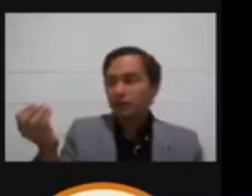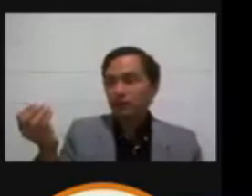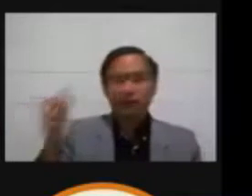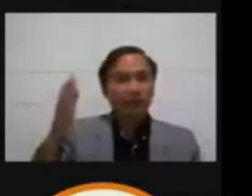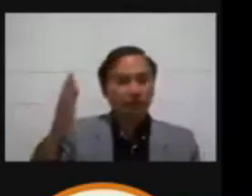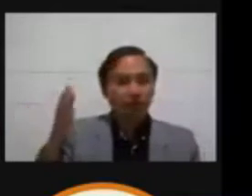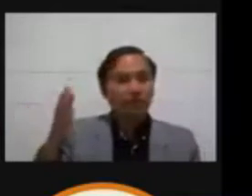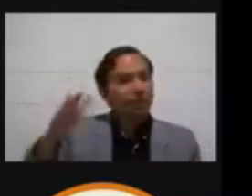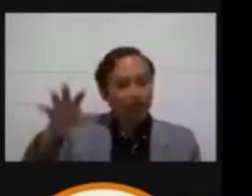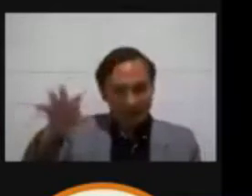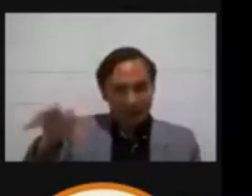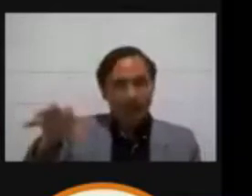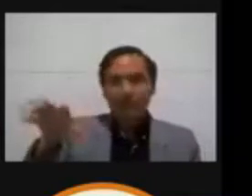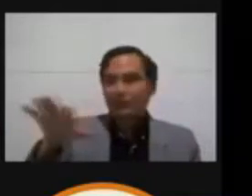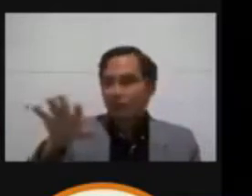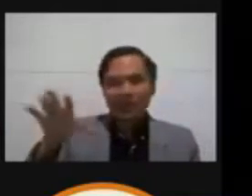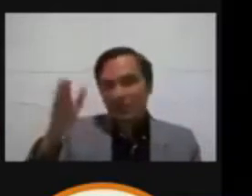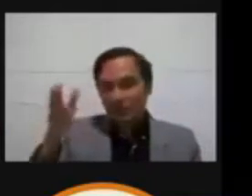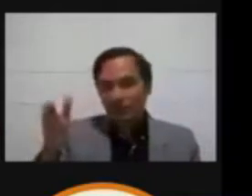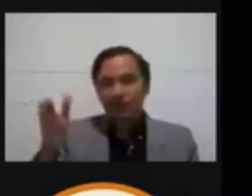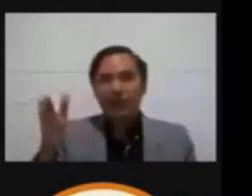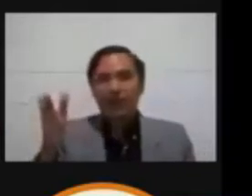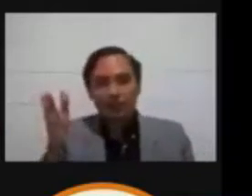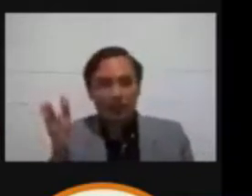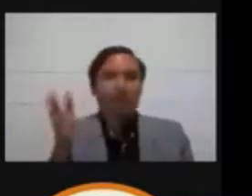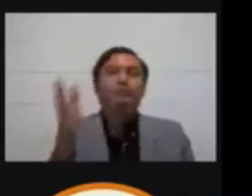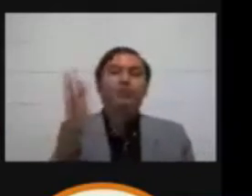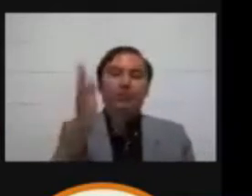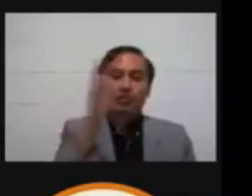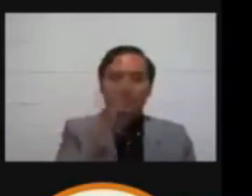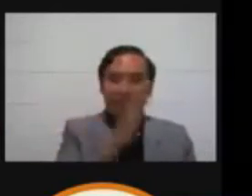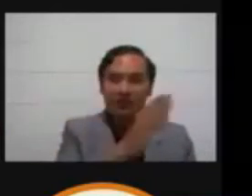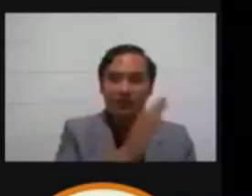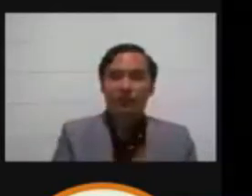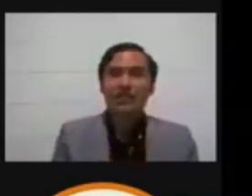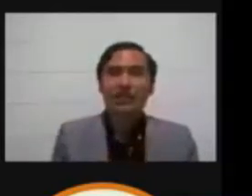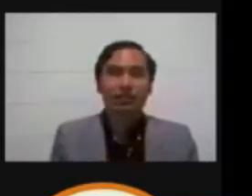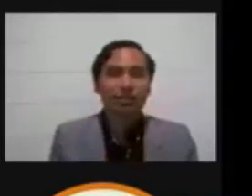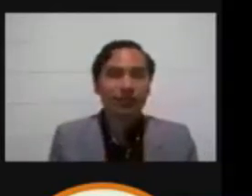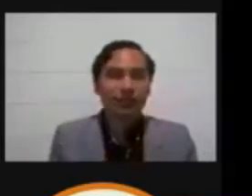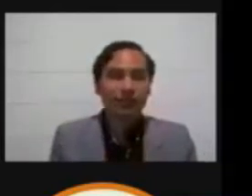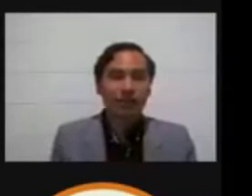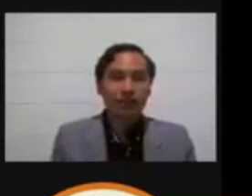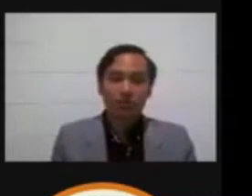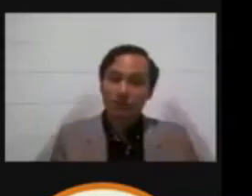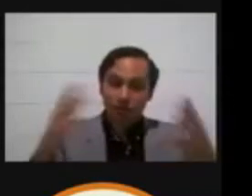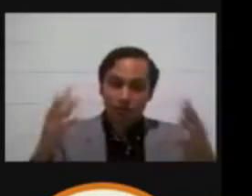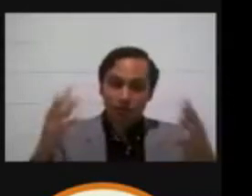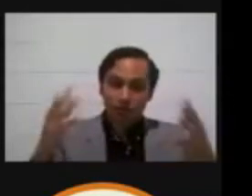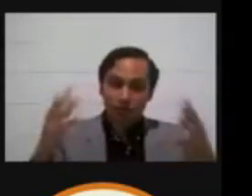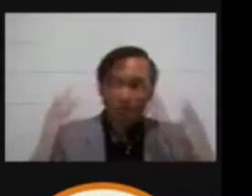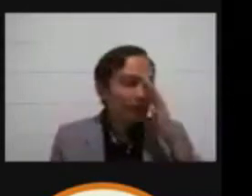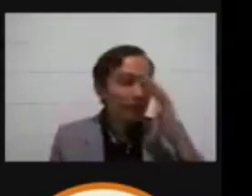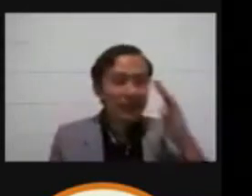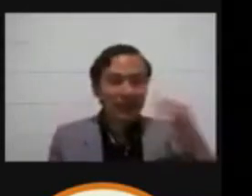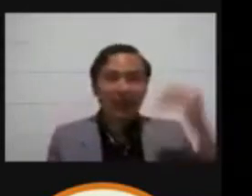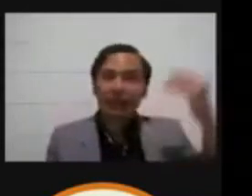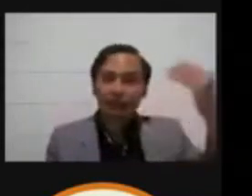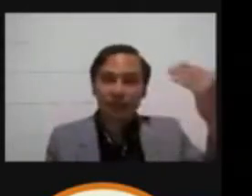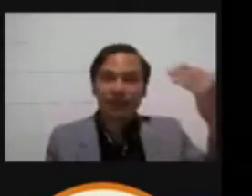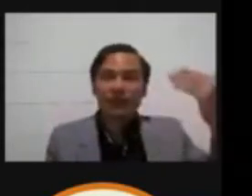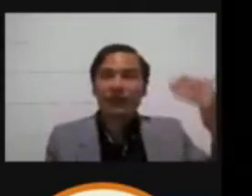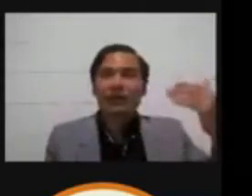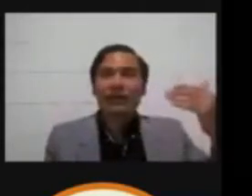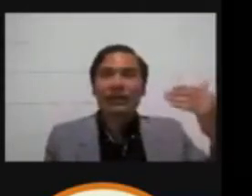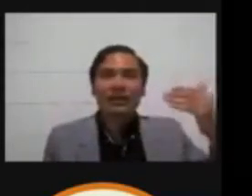grado, terminó, pero en esa escuela solo llegaba hasta 9º grado, posteriormente para estudiar bachillerato tuvo que ir a buscar un instituto